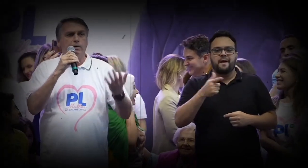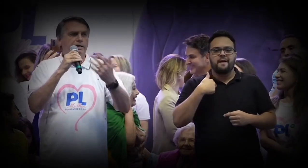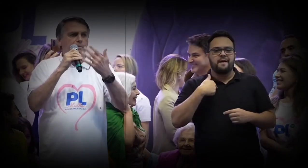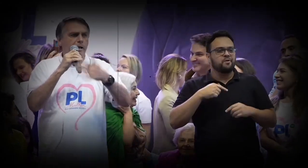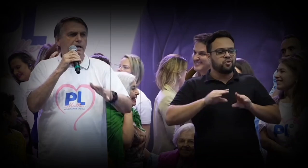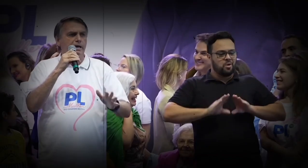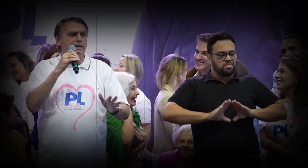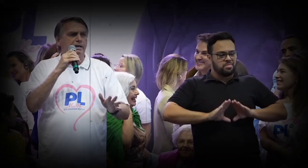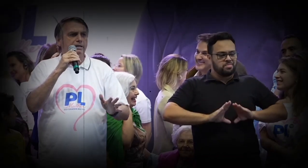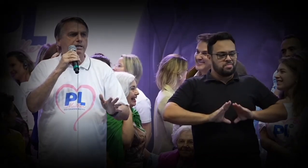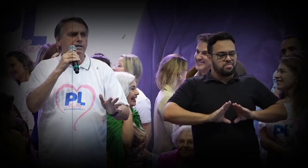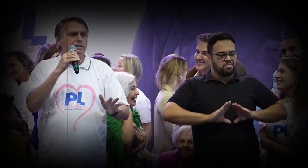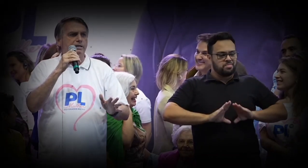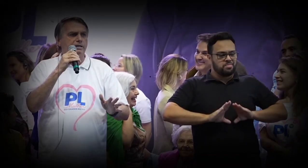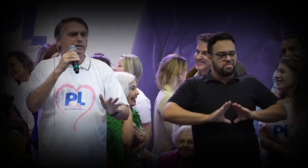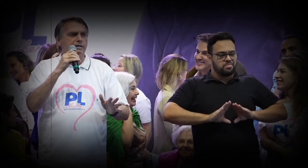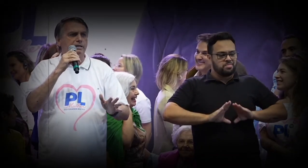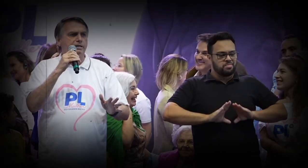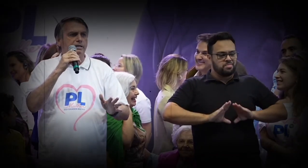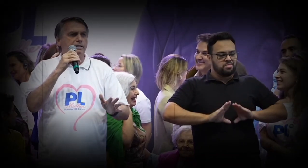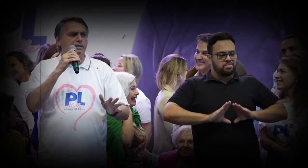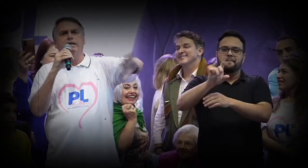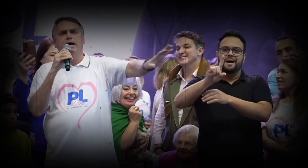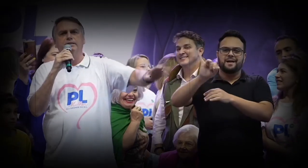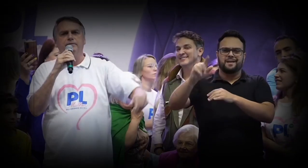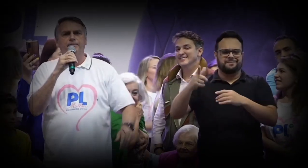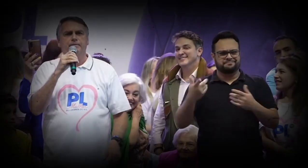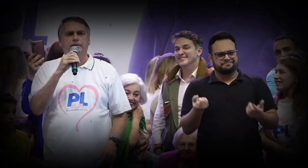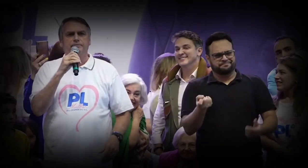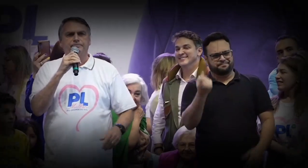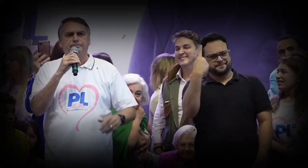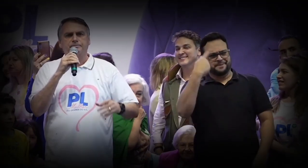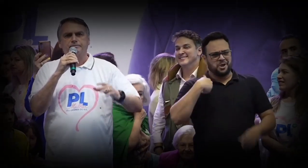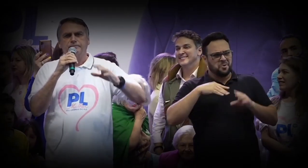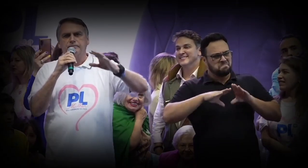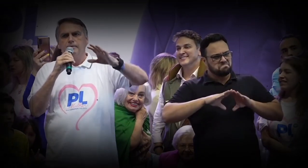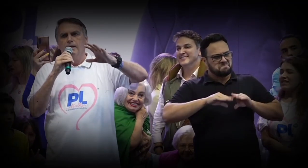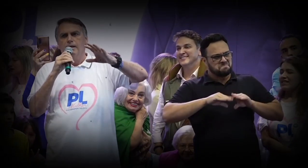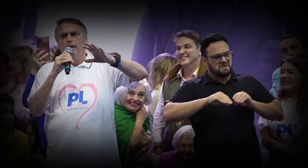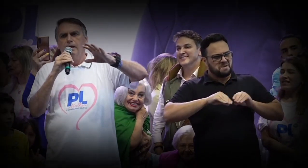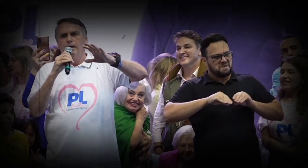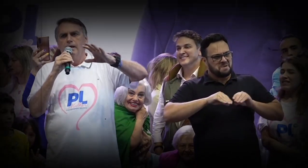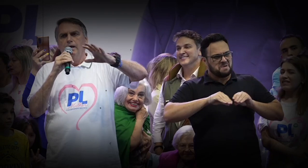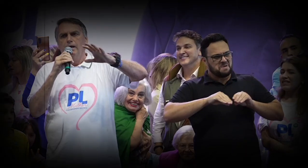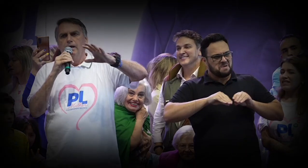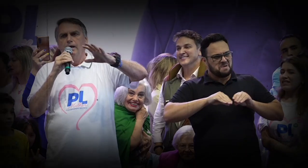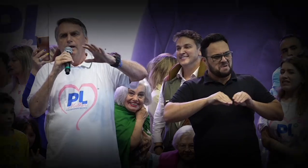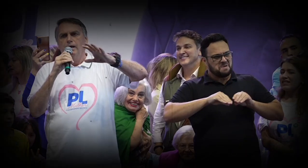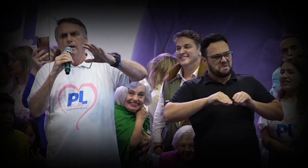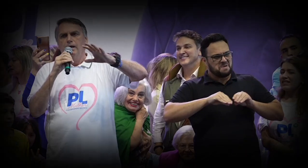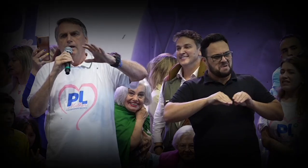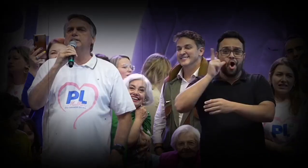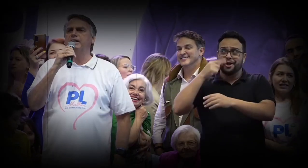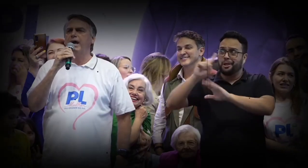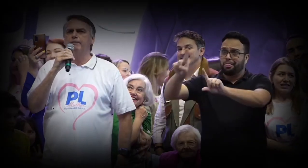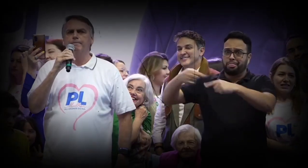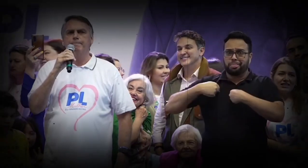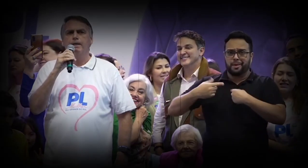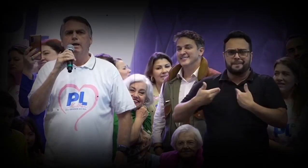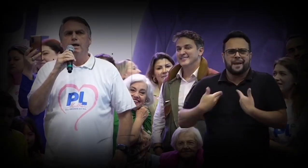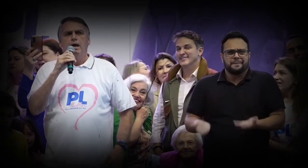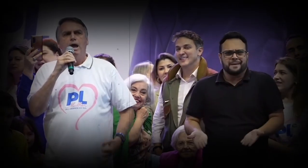A única baleia que não gosta de mim lá na esplanada é aquela que está no